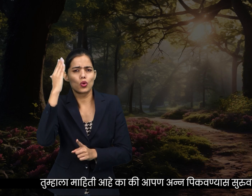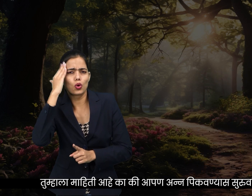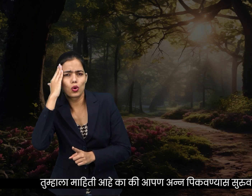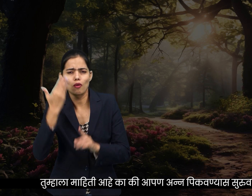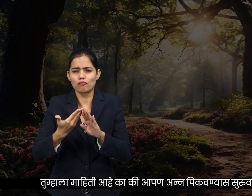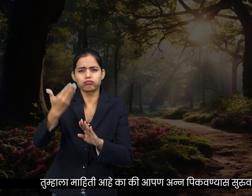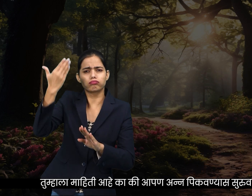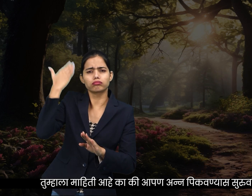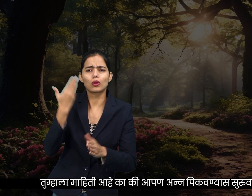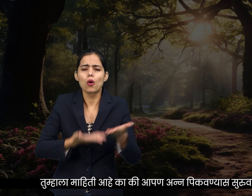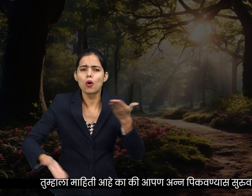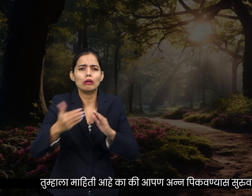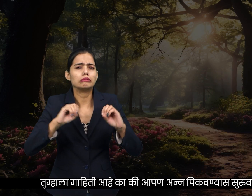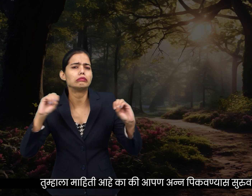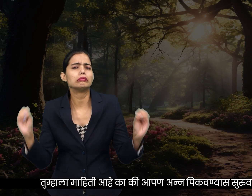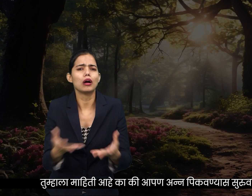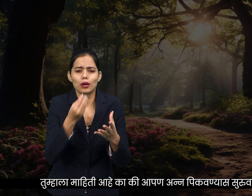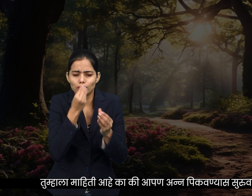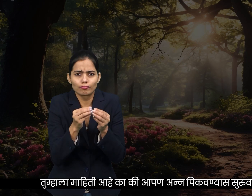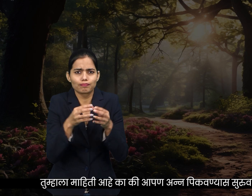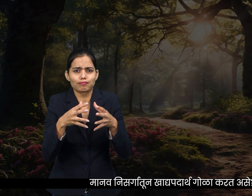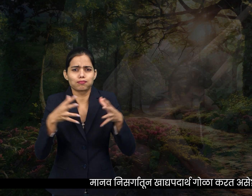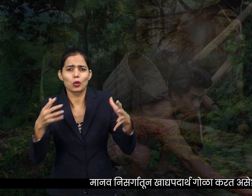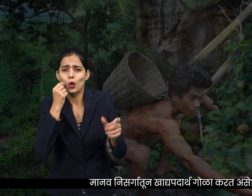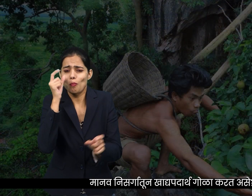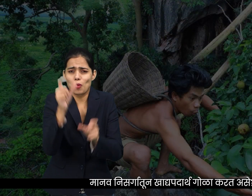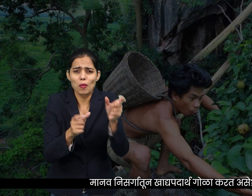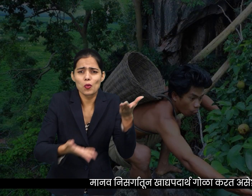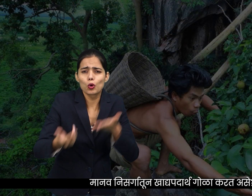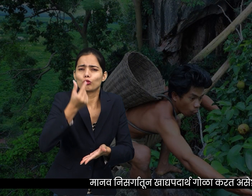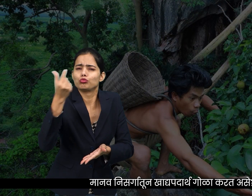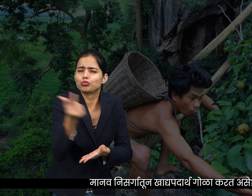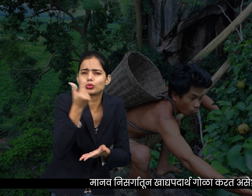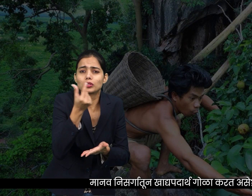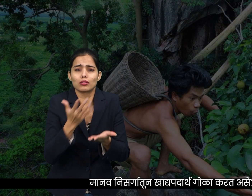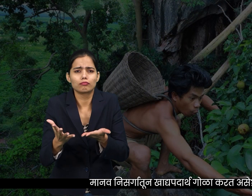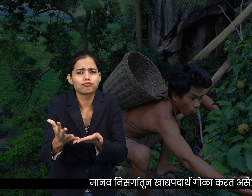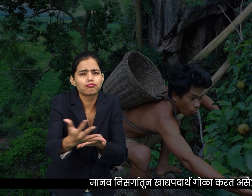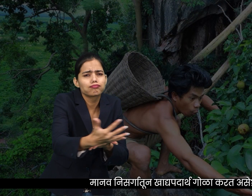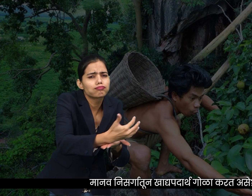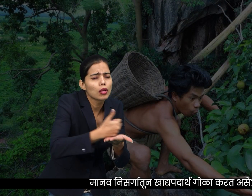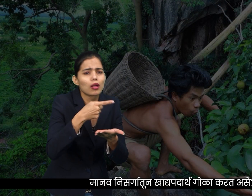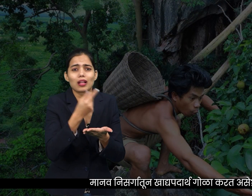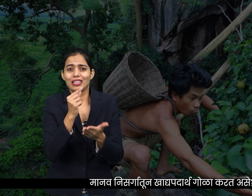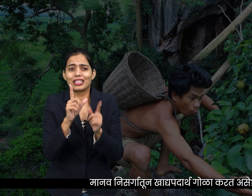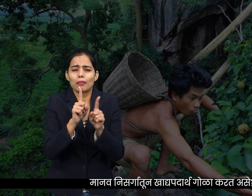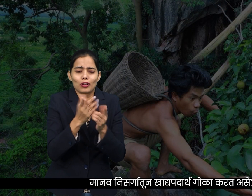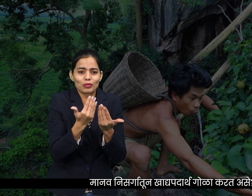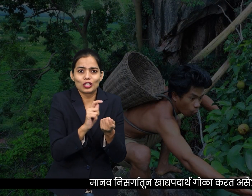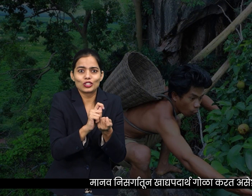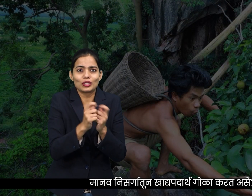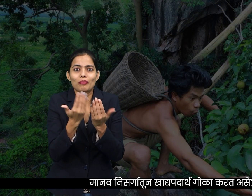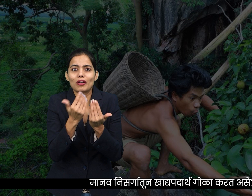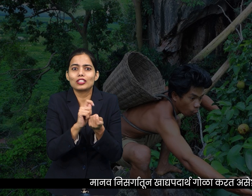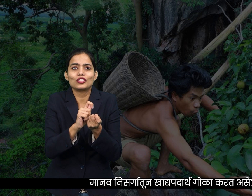तुम्हाला माहिती आहे का की आपण अन्न पिकवण्यास सुरुवात करण्यापूर्वी मानव निसर्गातून खाद्यपदार्थ गोळा करत असे.